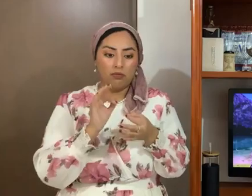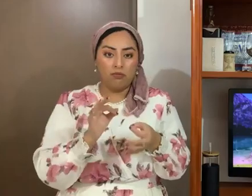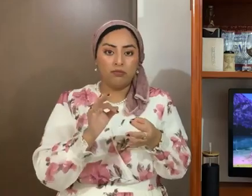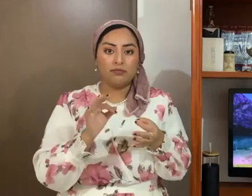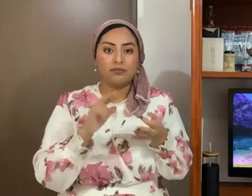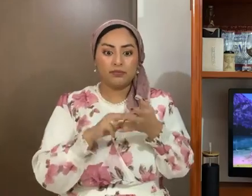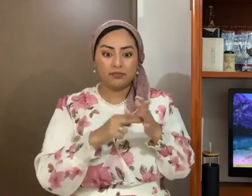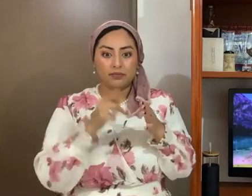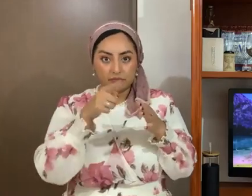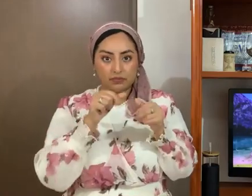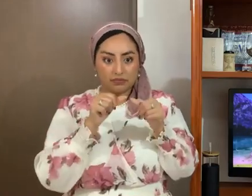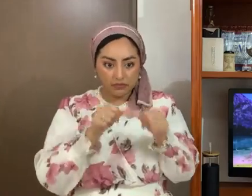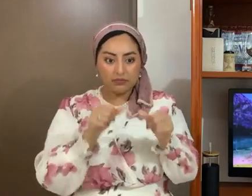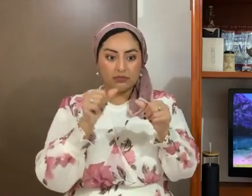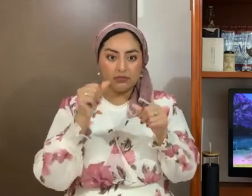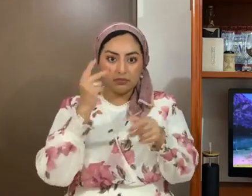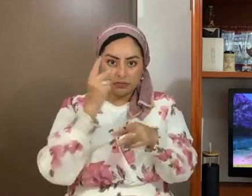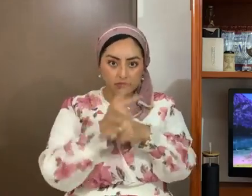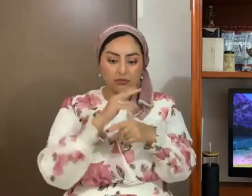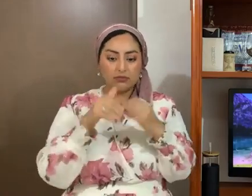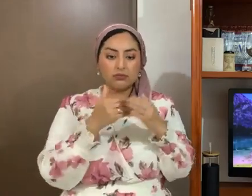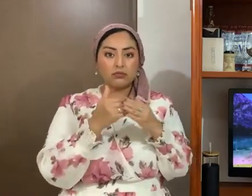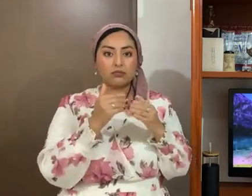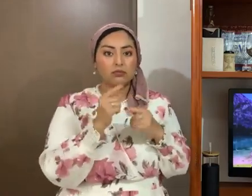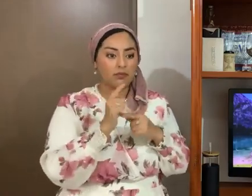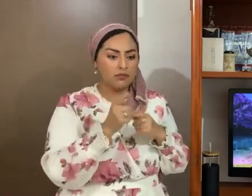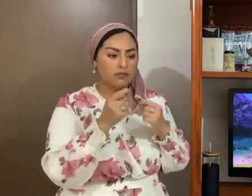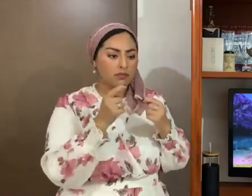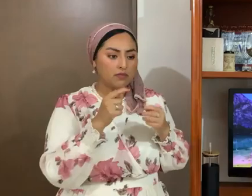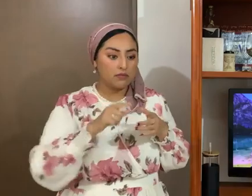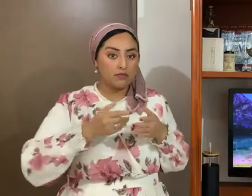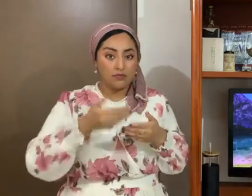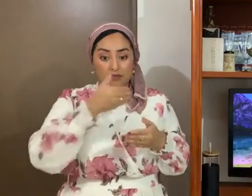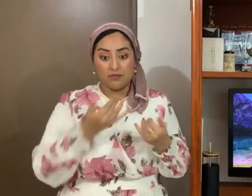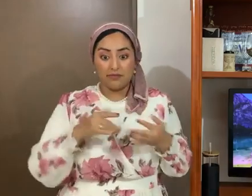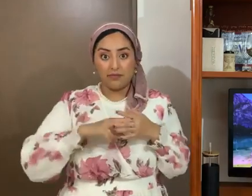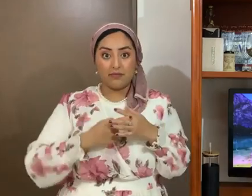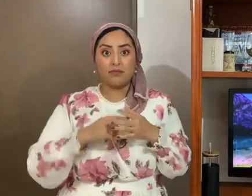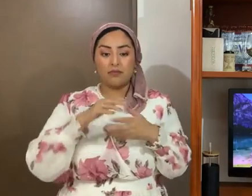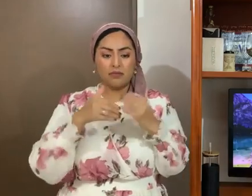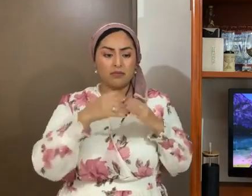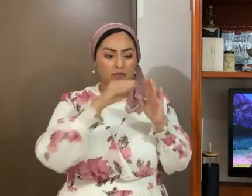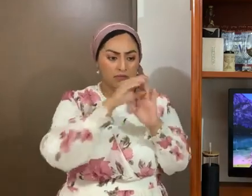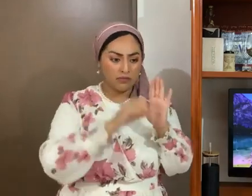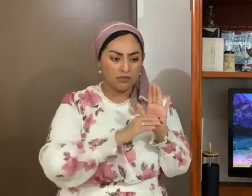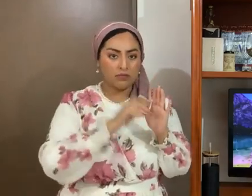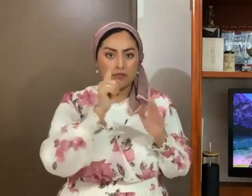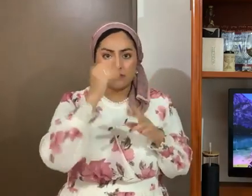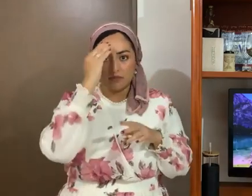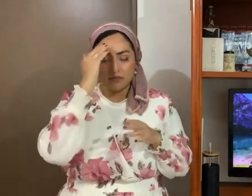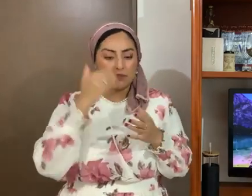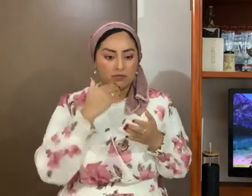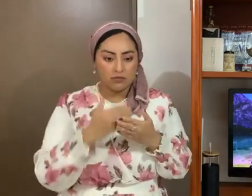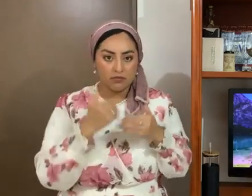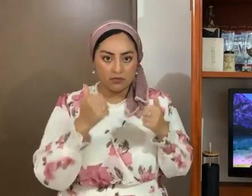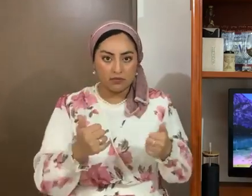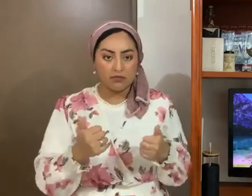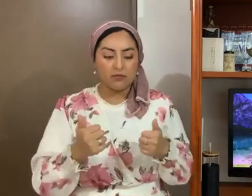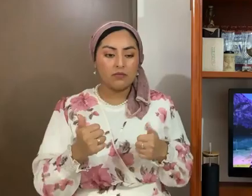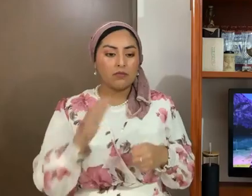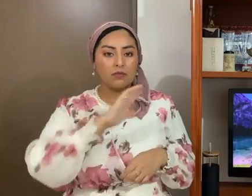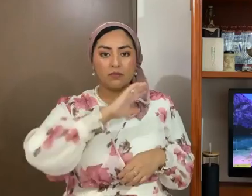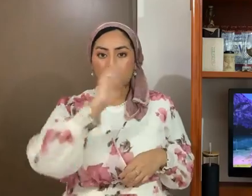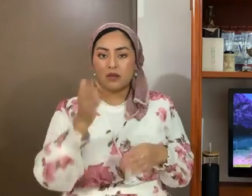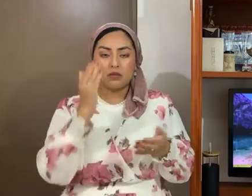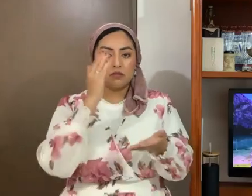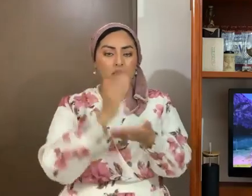quiere decir que sigues cumpliendo hasta cada minuto, hasta antes de empezar esta administración, cada mandamiento que conoces, y eso es bueno. Que nunca